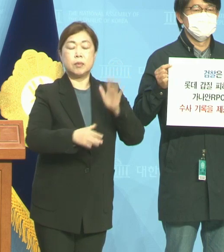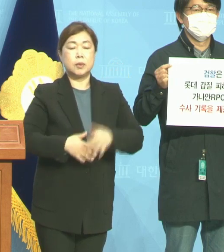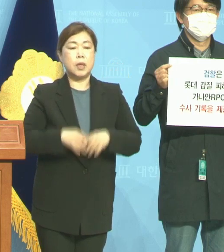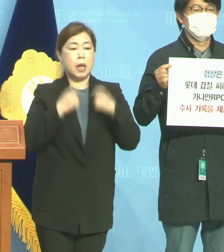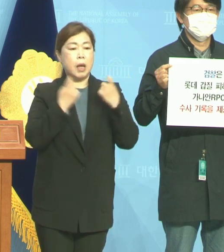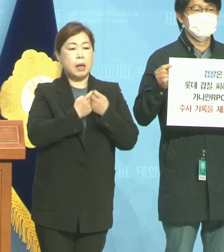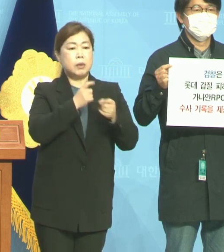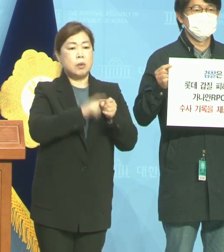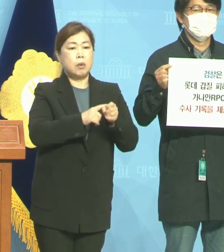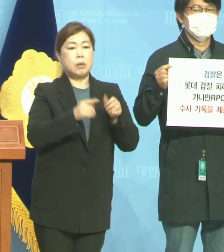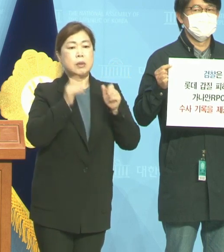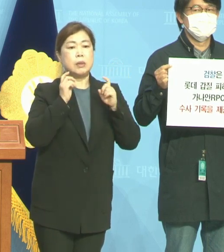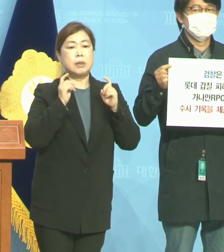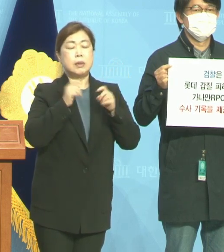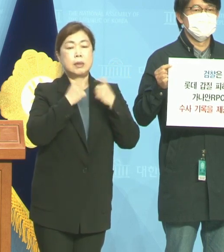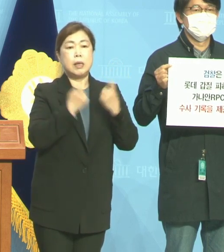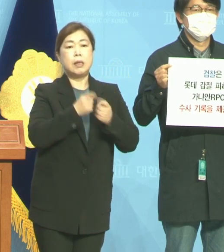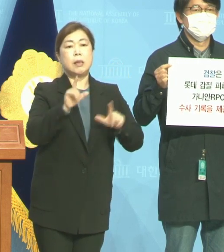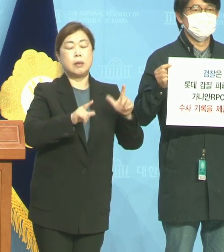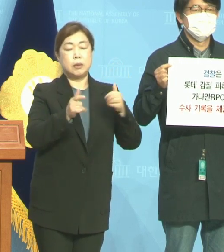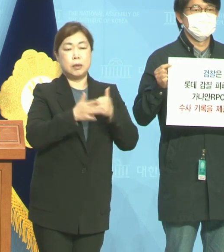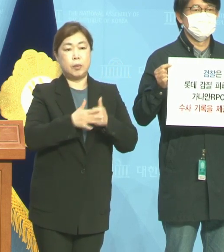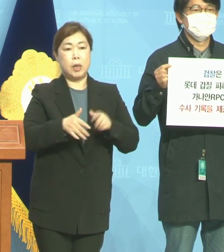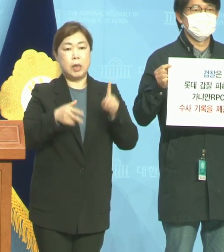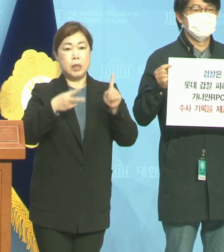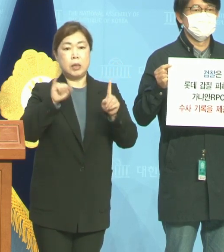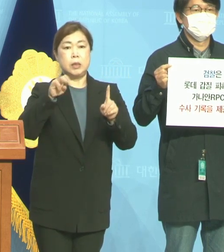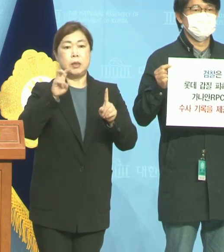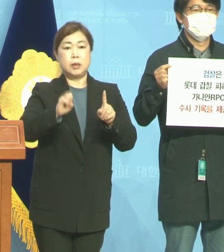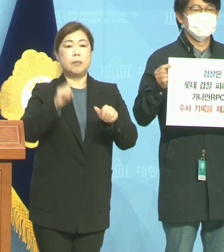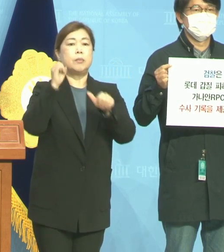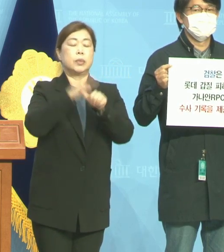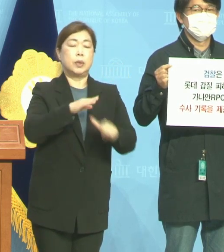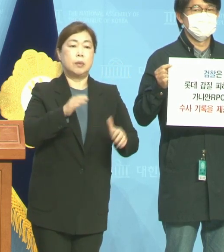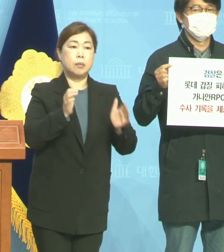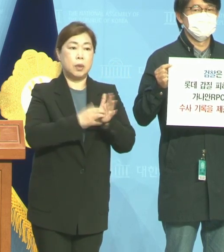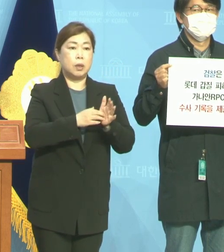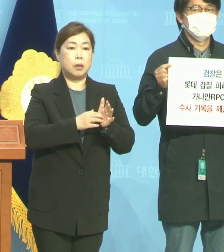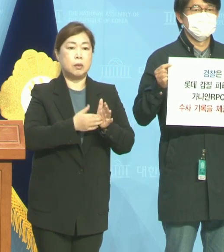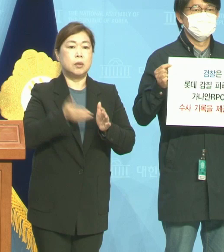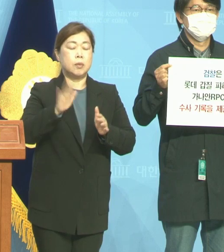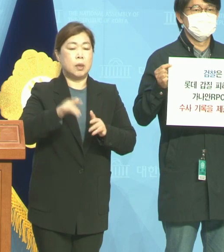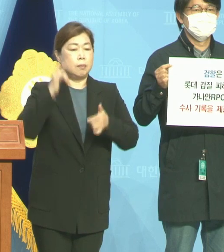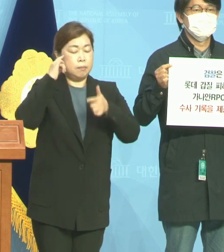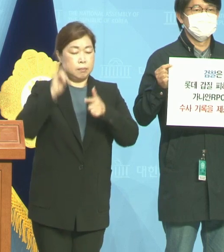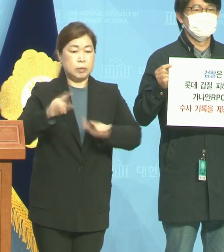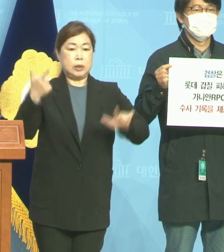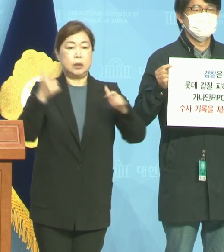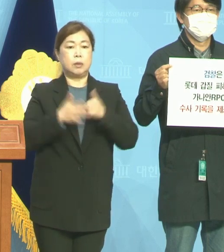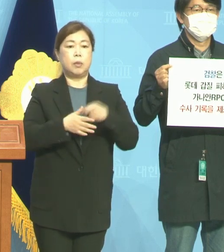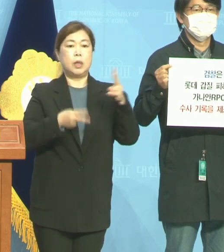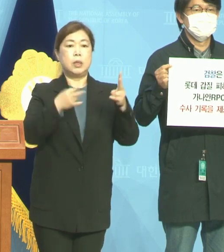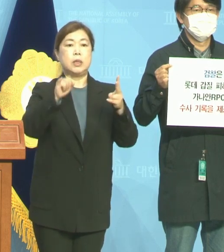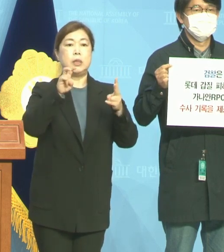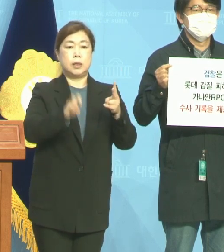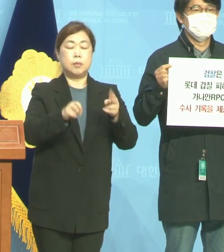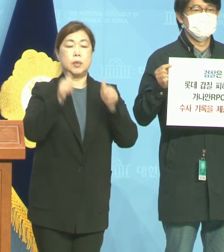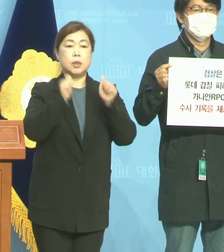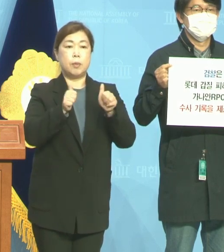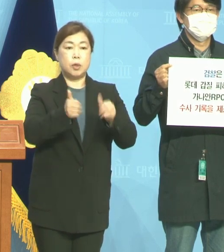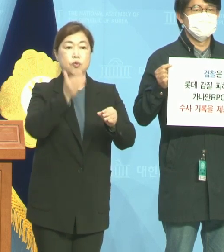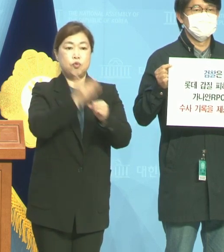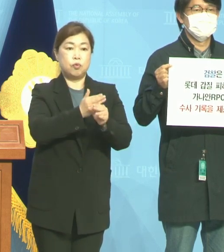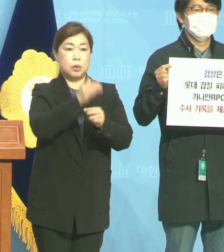어려웠던 김영희 대표는 1심 재판에서 지금 패소한 상태이지만 항소 에서 2심 재판이 진행되고